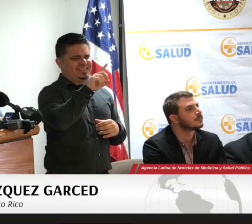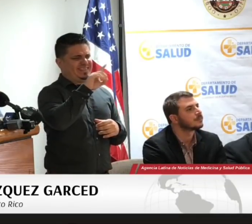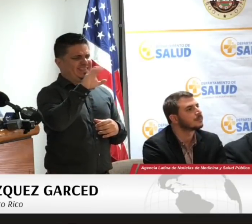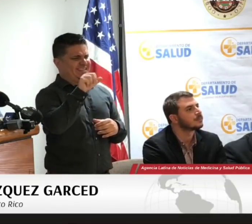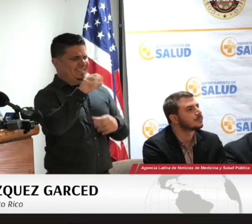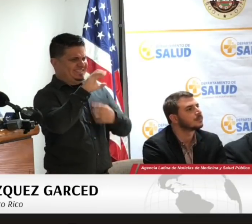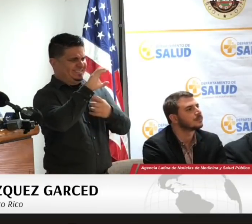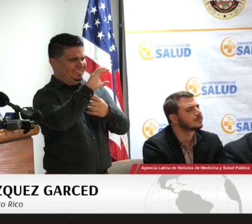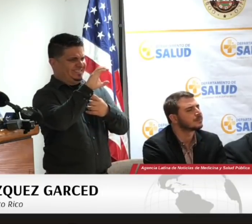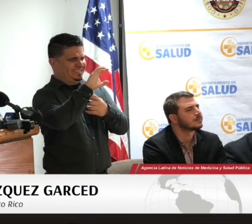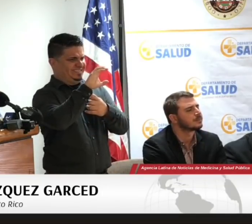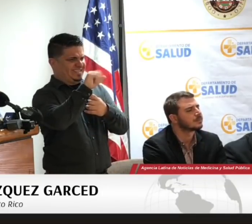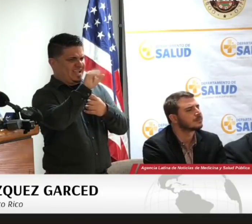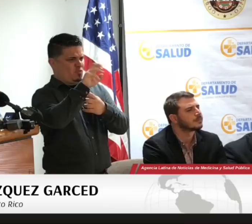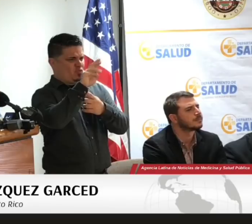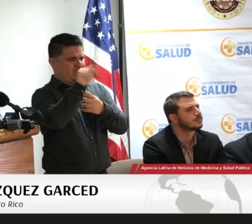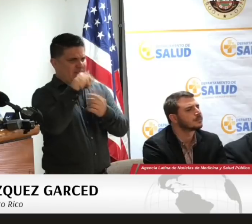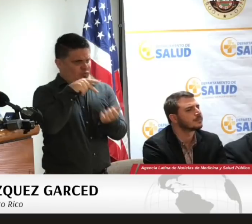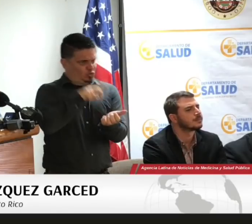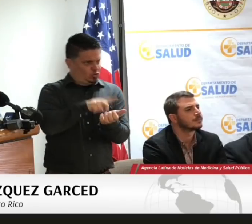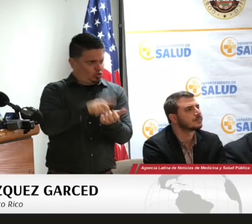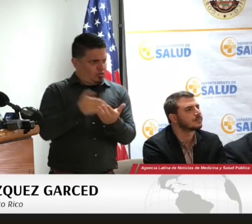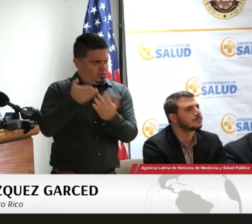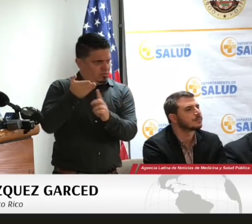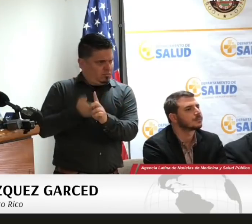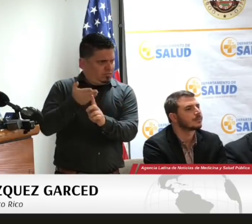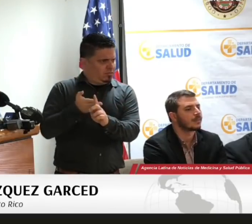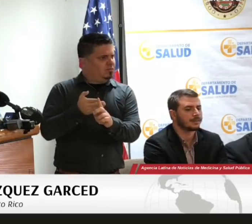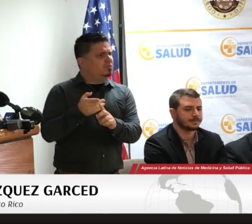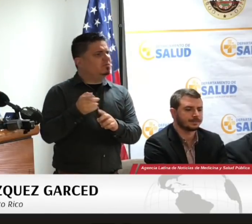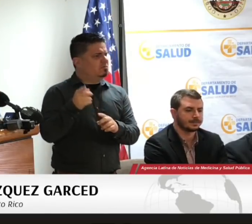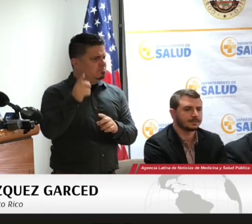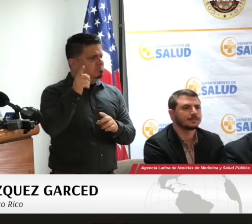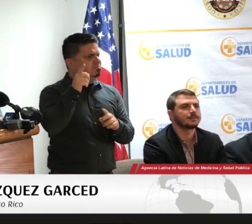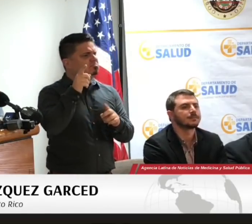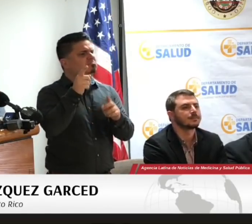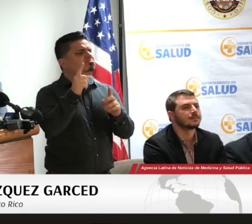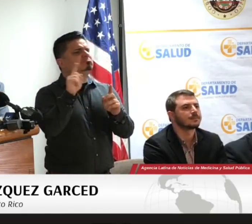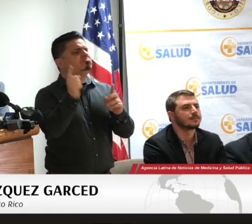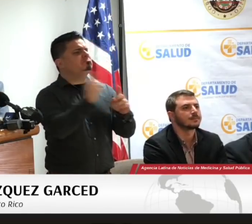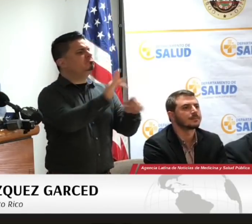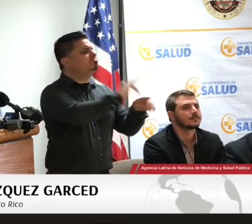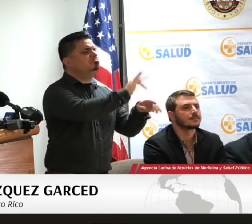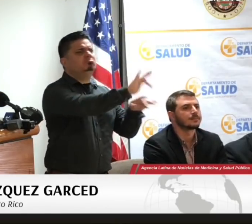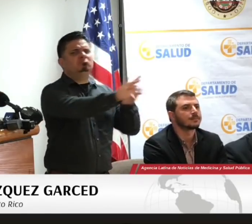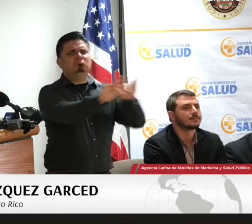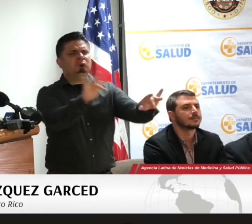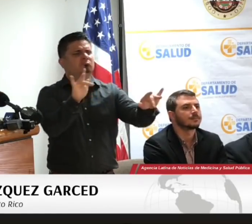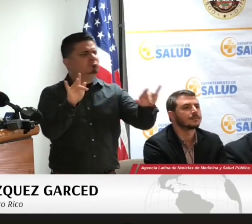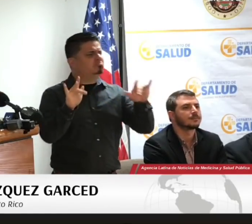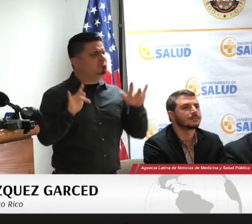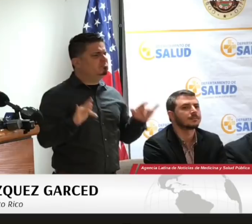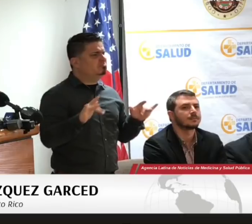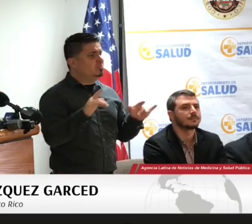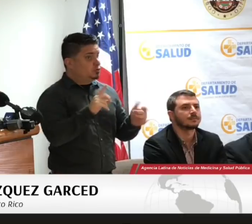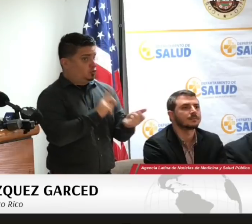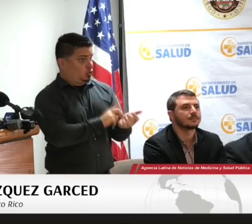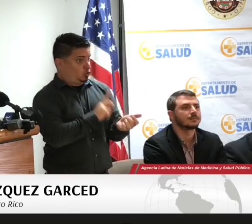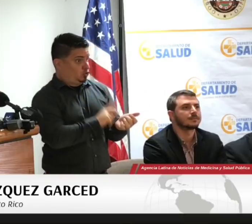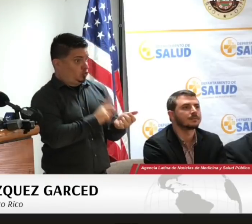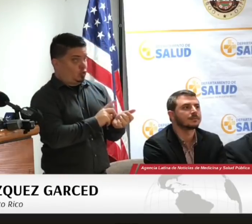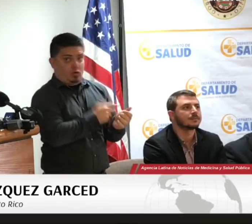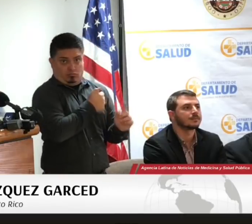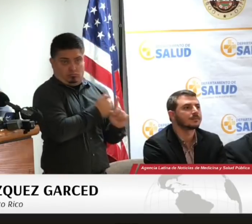con relación a cuál fue el trato de esta persona. Se habló también con los doctores que también habían intervenido, con el